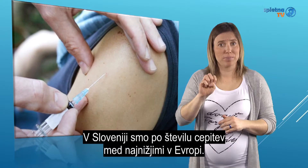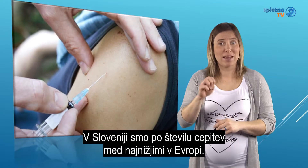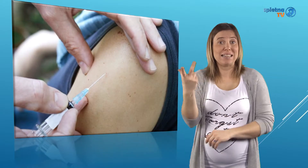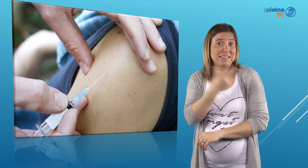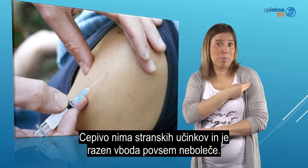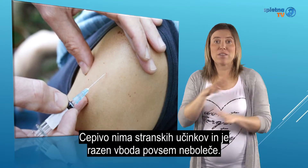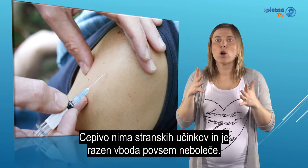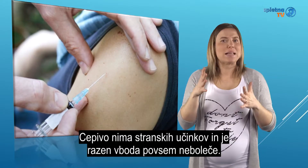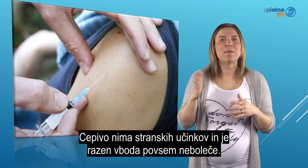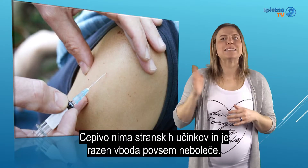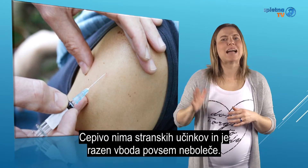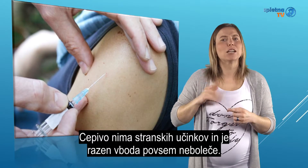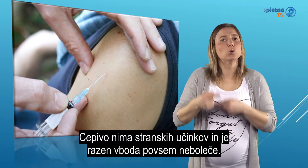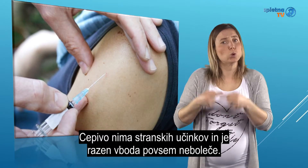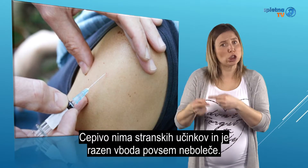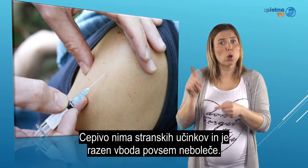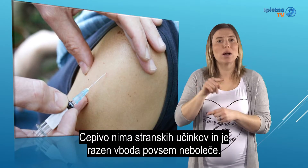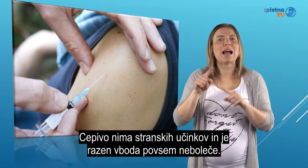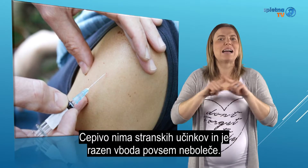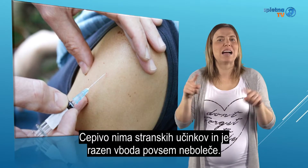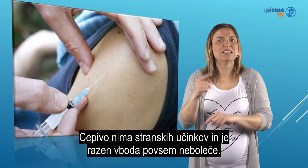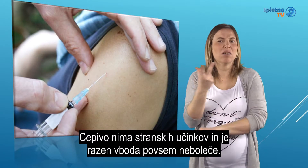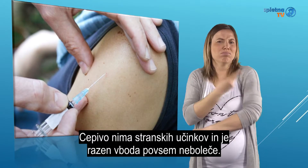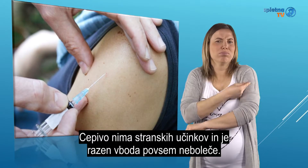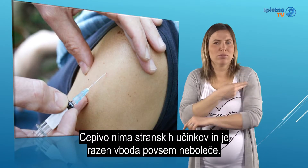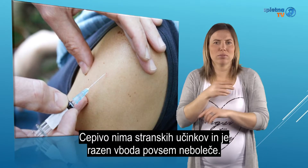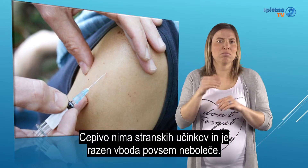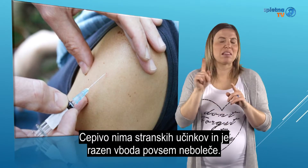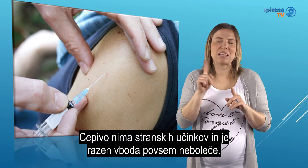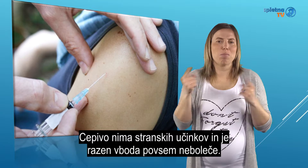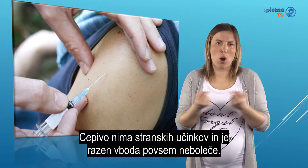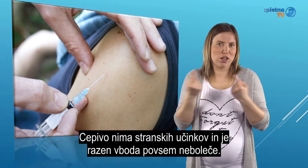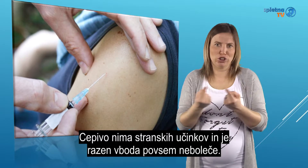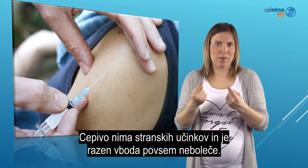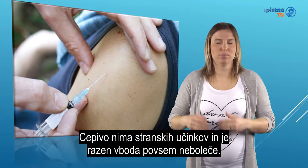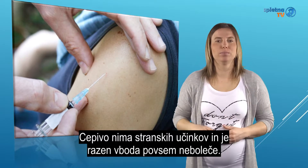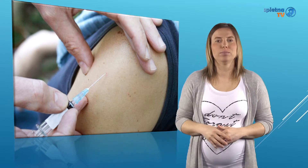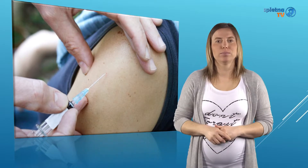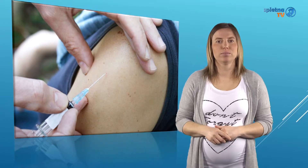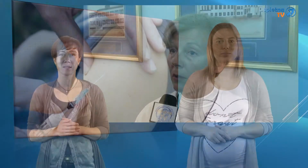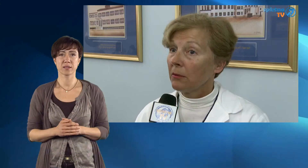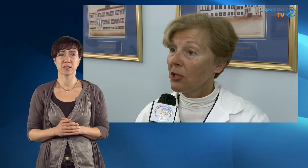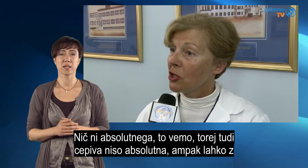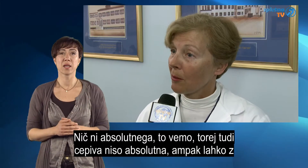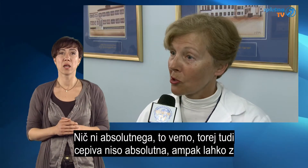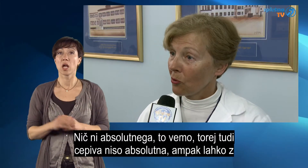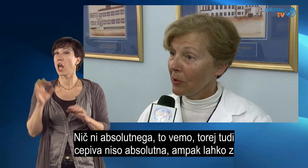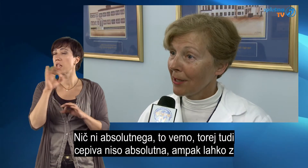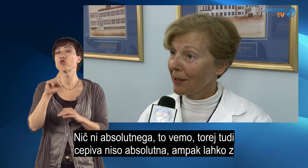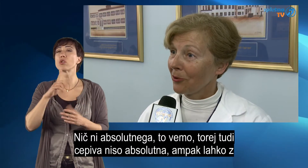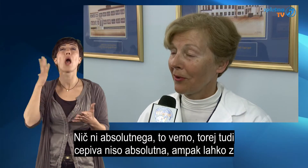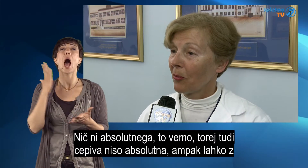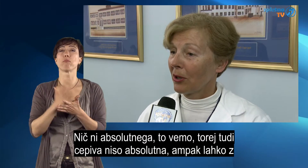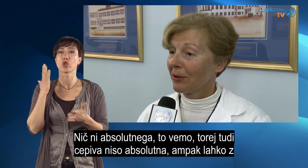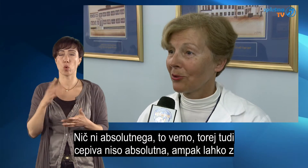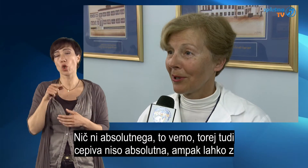Evropi. Cepivo nima stranskih učinkov in je, razen vboda, povsem neboleče. Nič ni absolutnega,